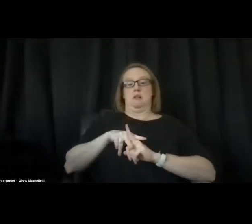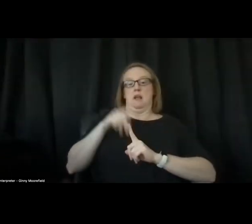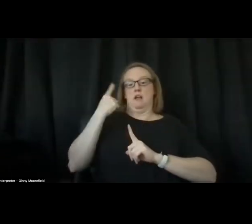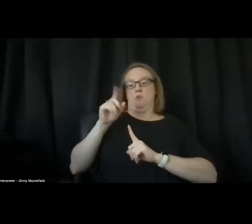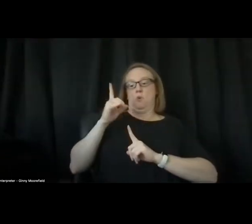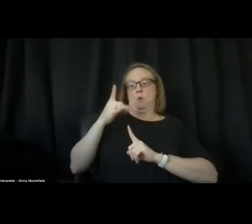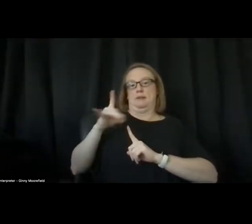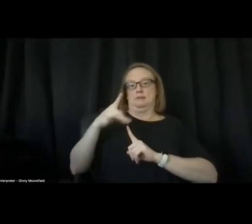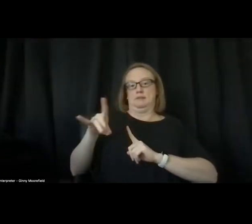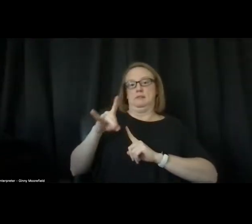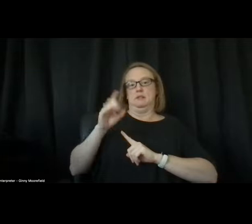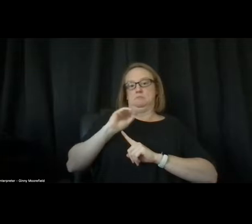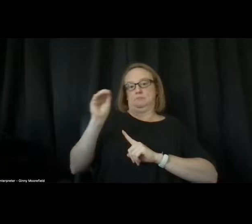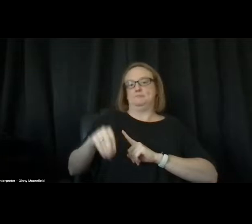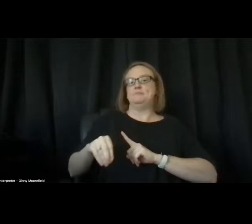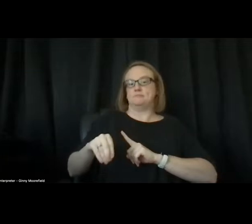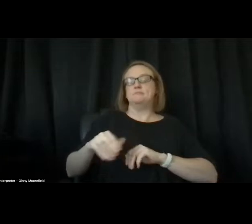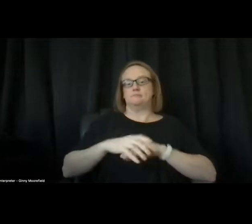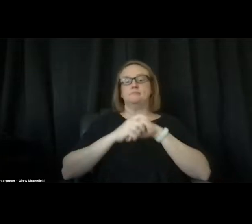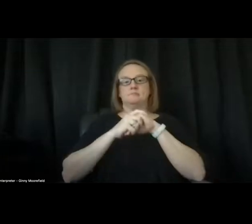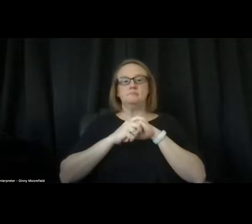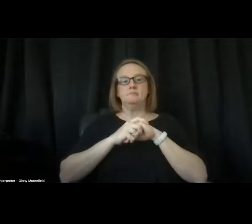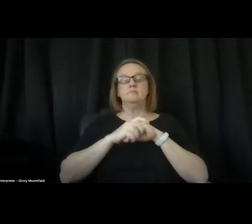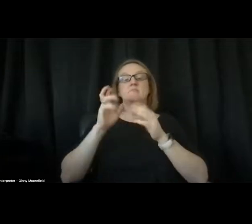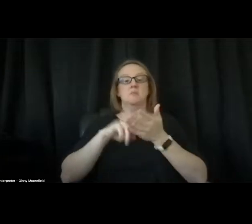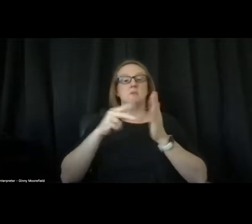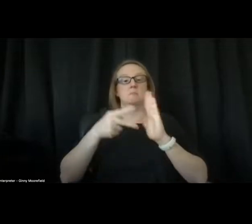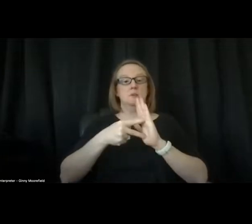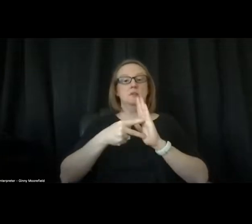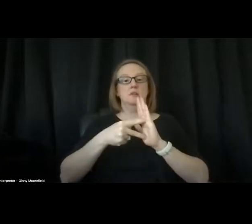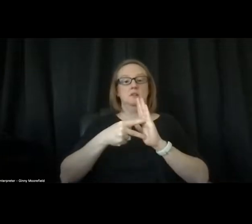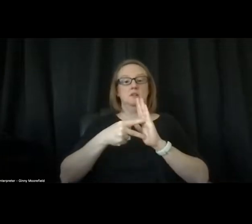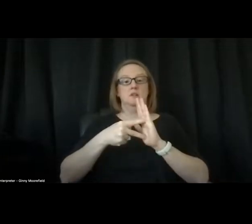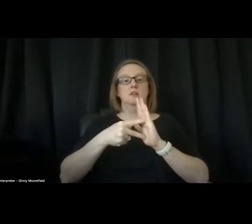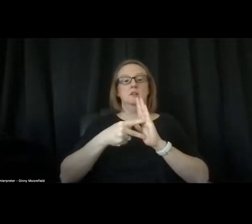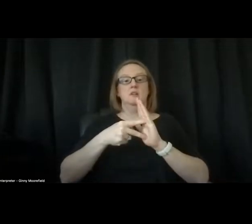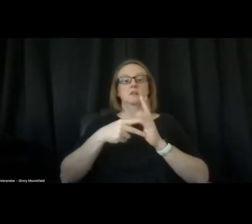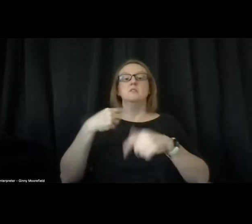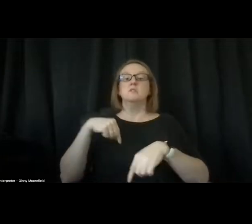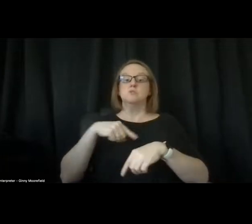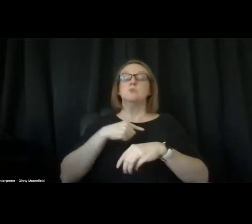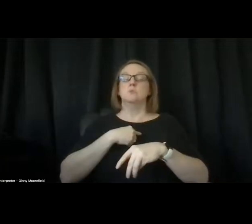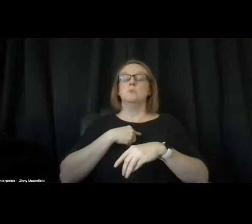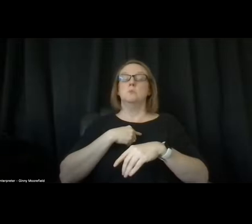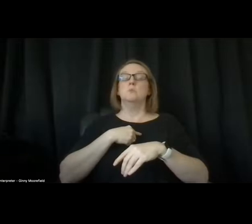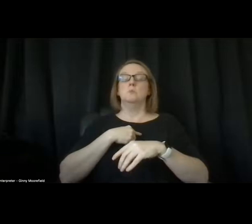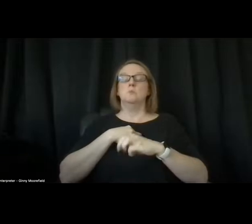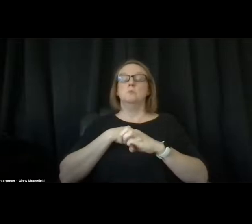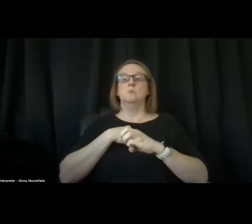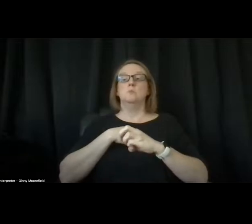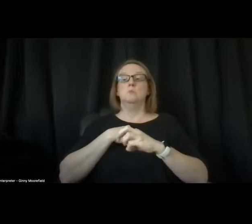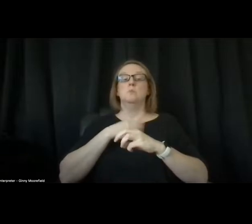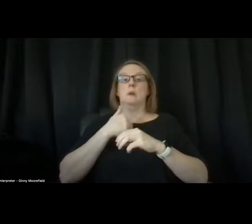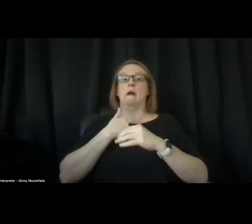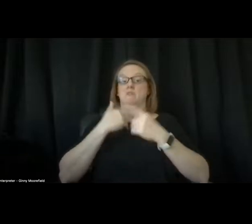a mí era otro 18%. Entonces eso quiere decir que definitivamente estamos